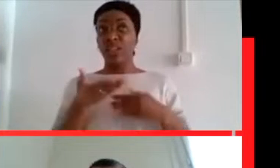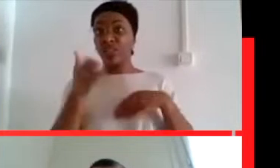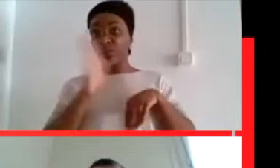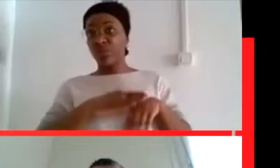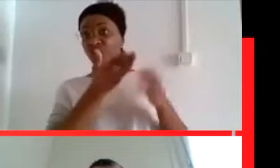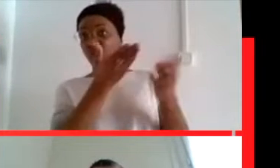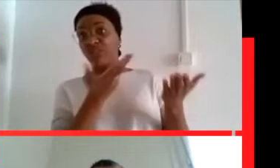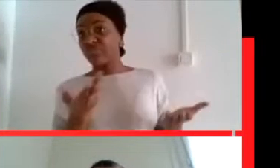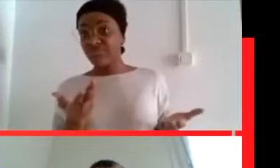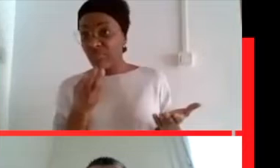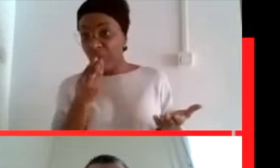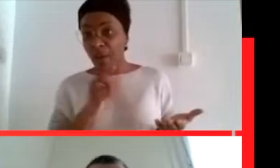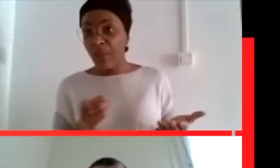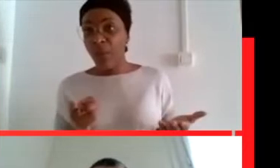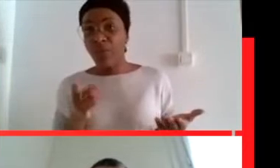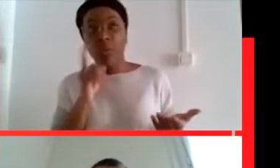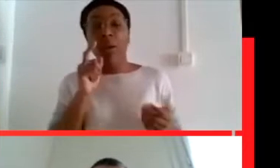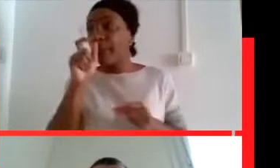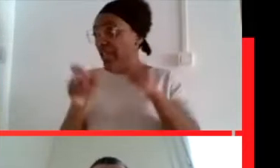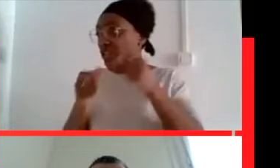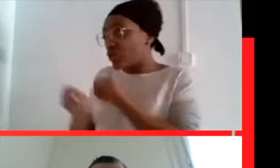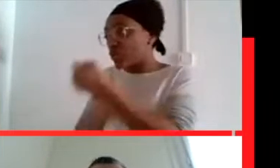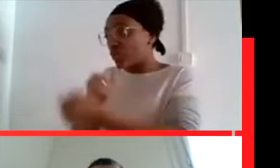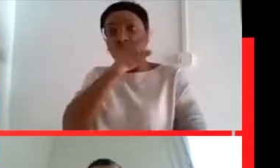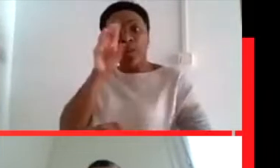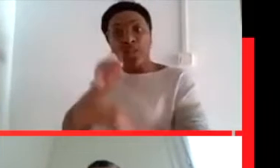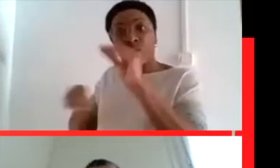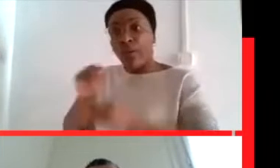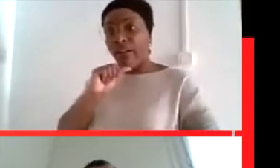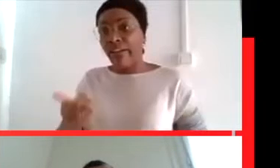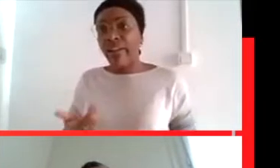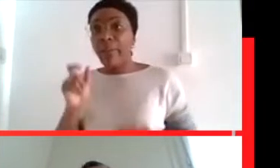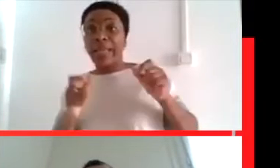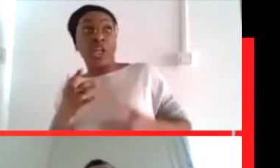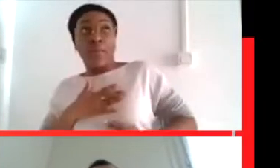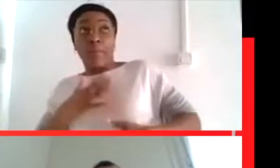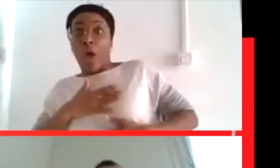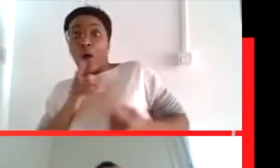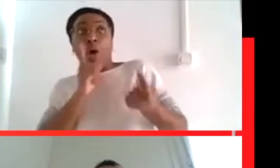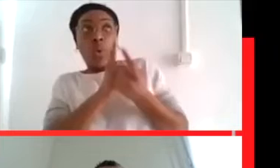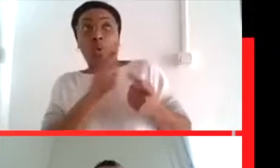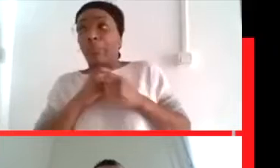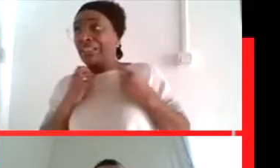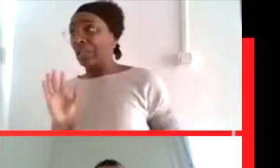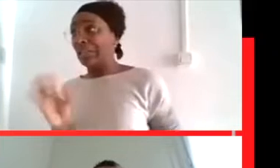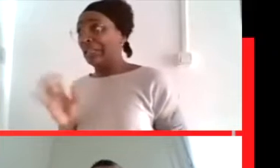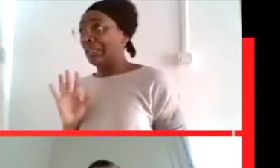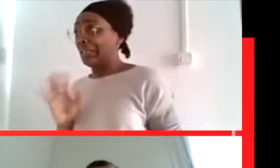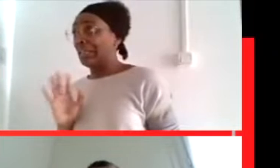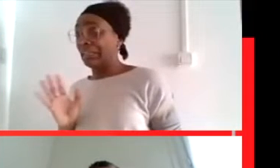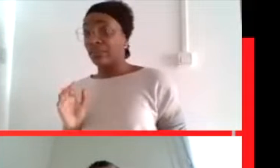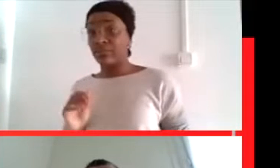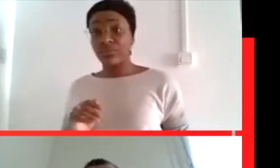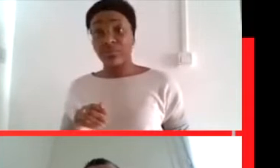hermétique à la douleur, quoi, à des autres, et plus personne n'osait approcher le pasteur. Et ça, moi, j'ai rencontré dans mon parcours des frères qui, à cause de